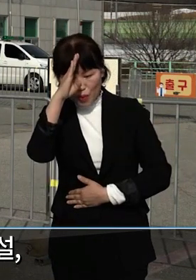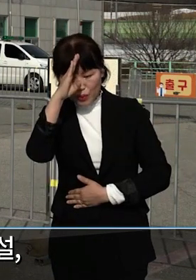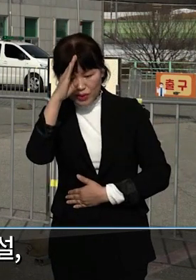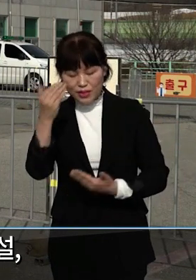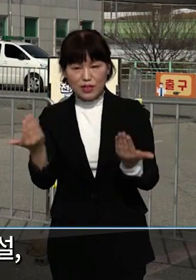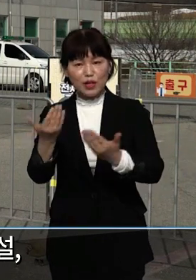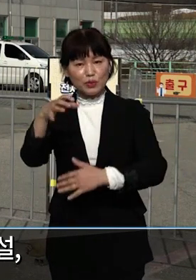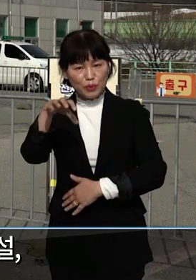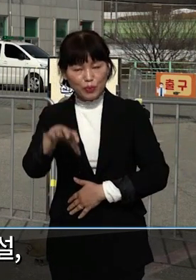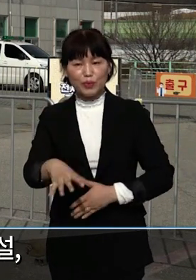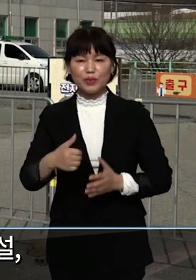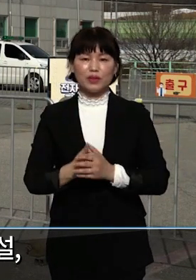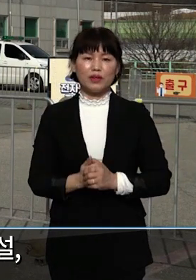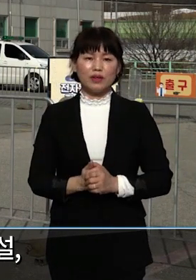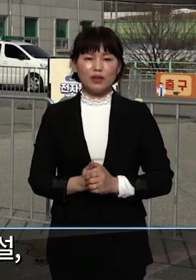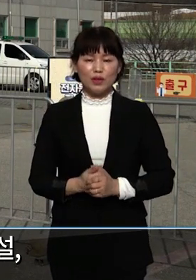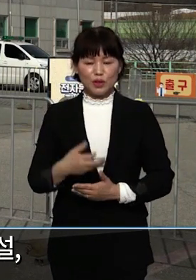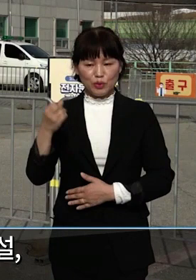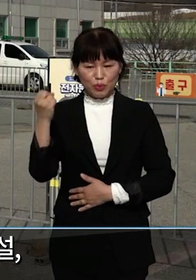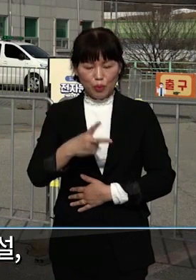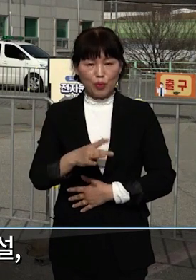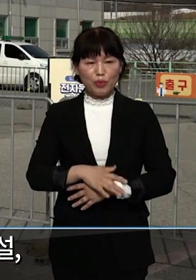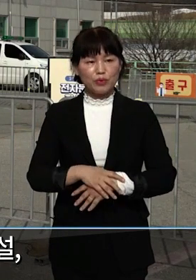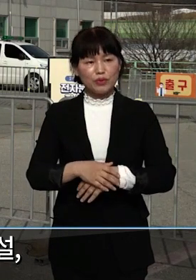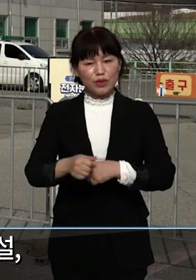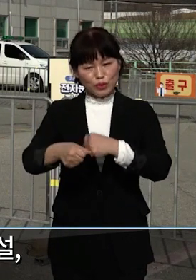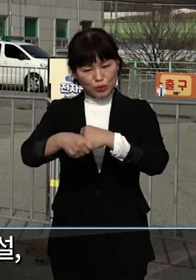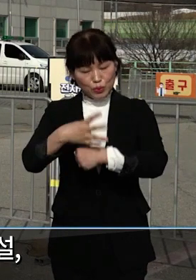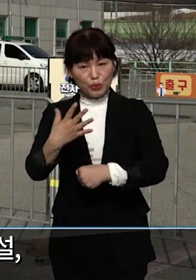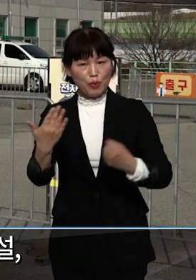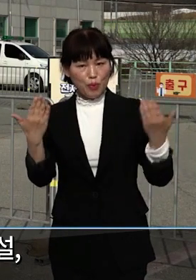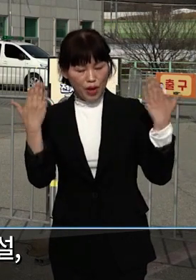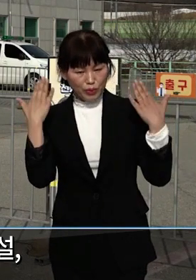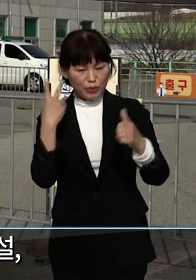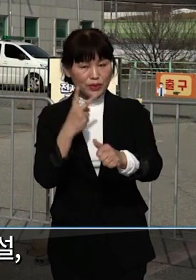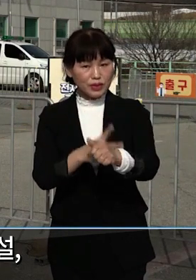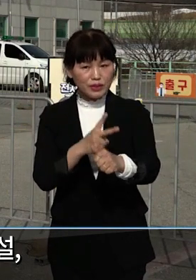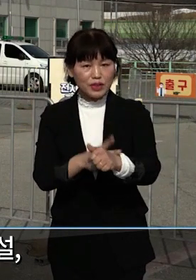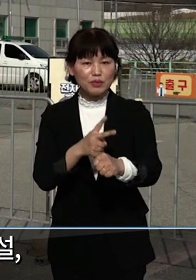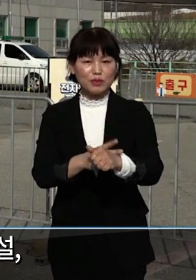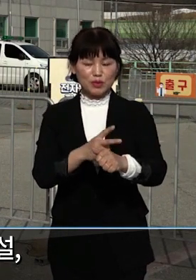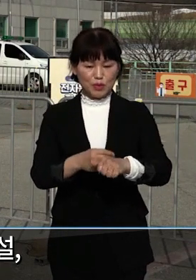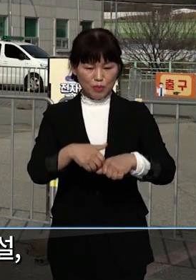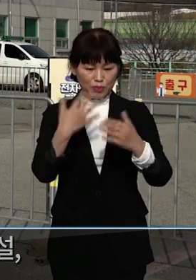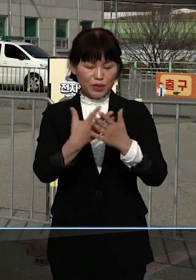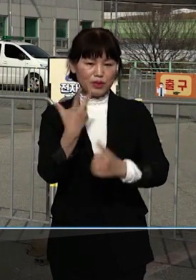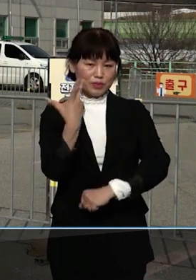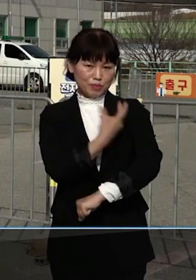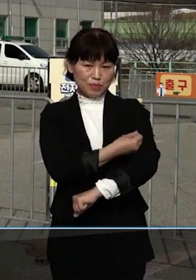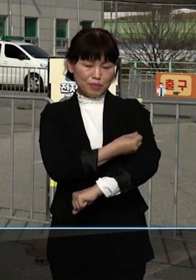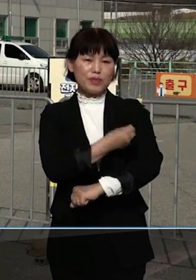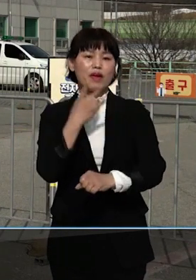거주시설, 유초등, 초중등 보건교사 등이 접종하게 됩니다.